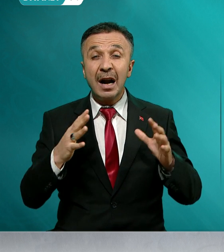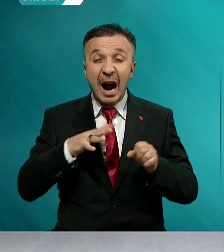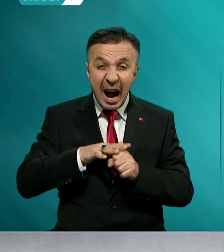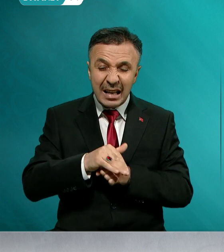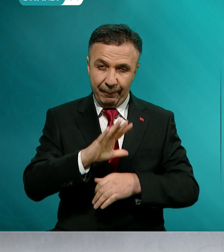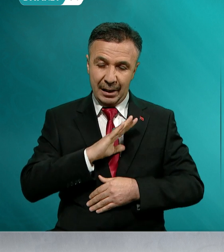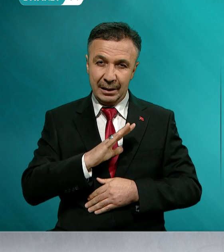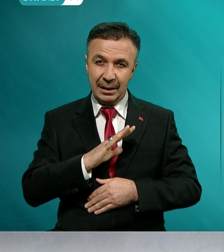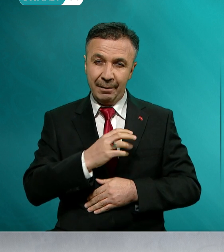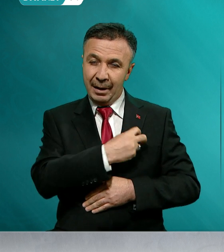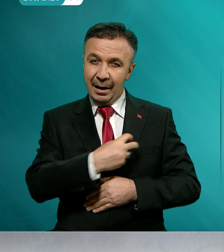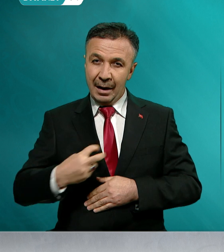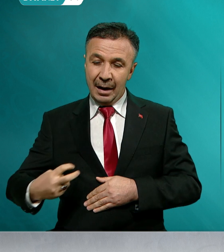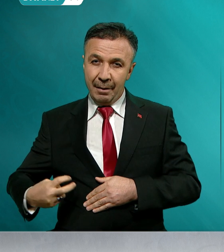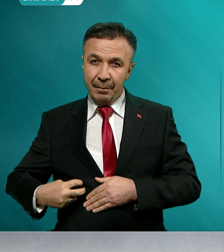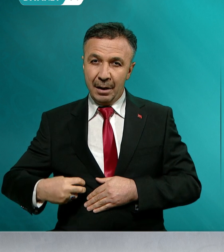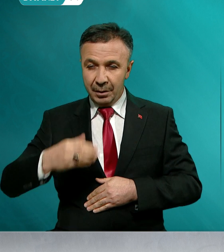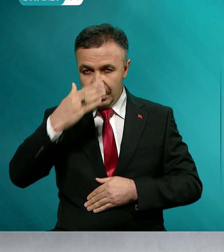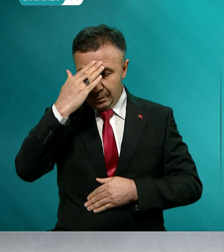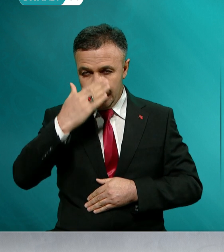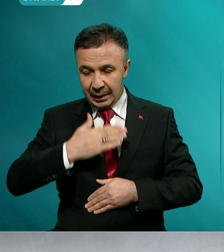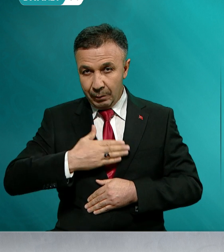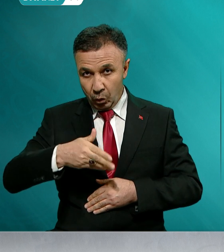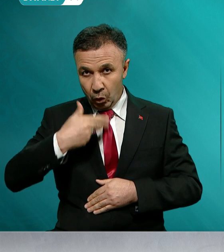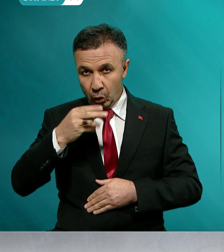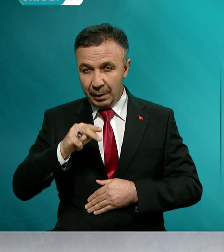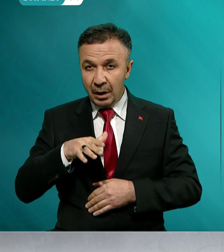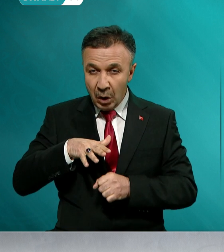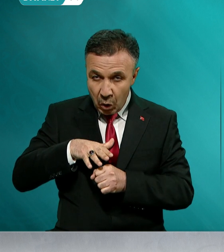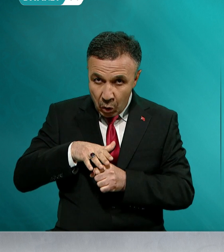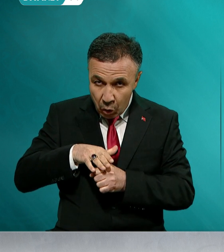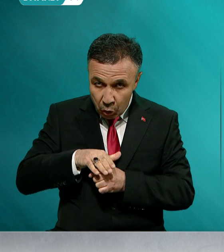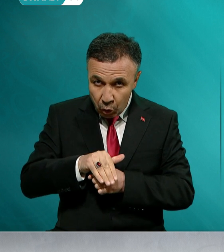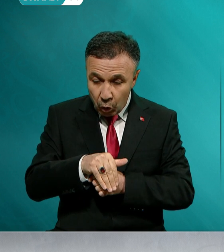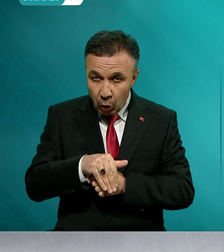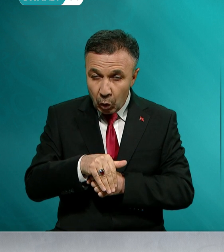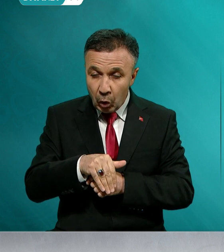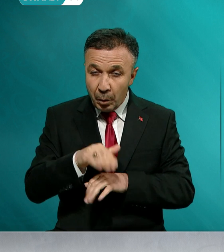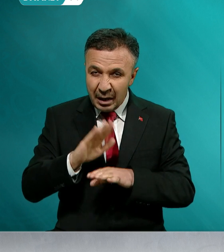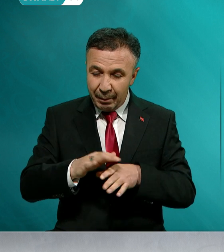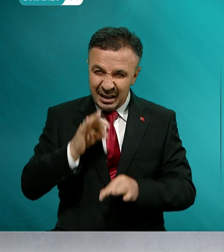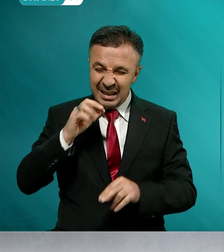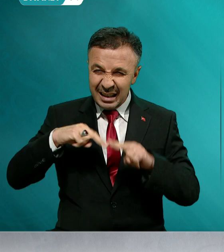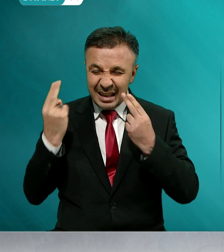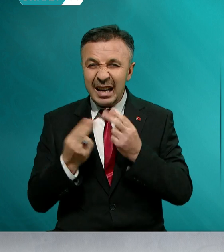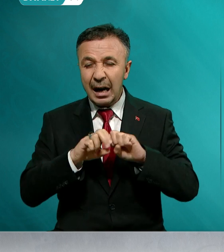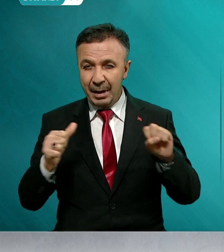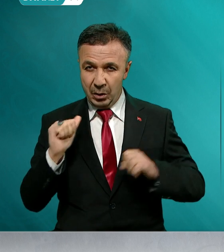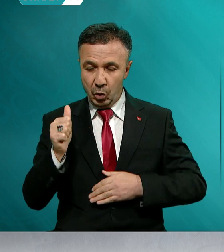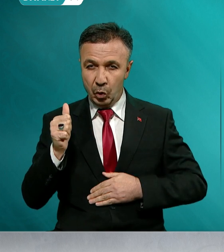rasulü Ekrem'in buyurduğu gibi zulüm Zalim için kıyamet gününde